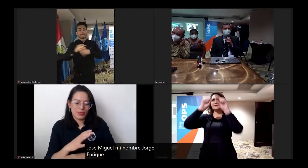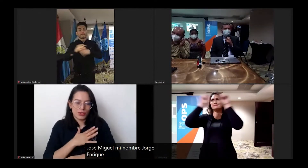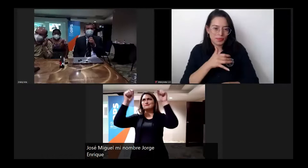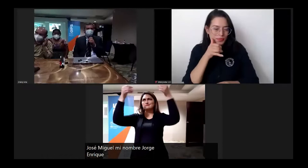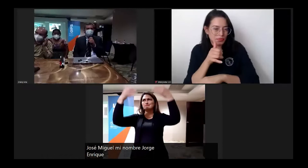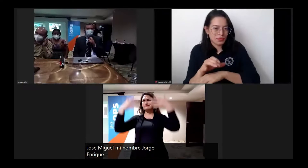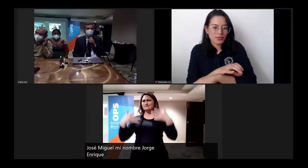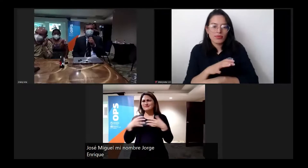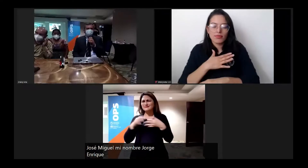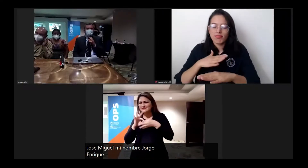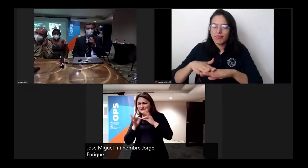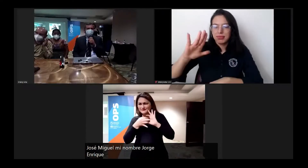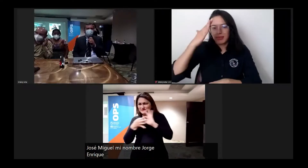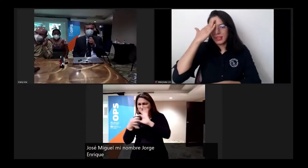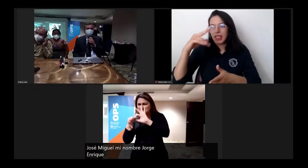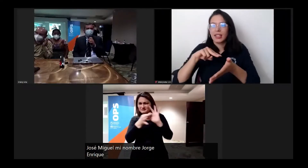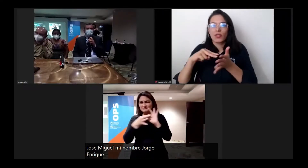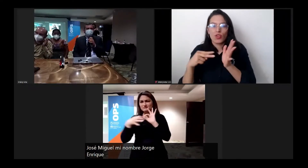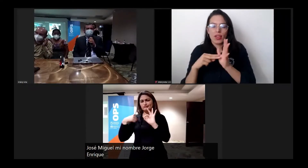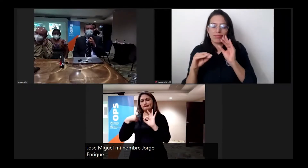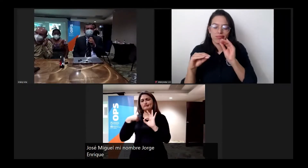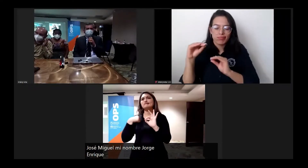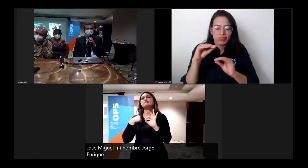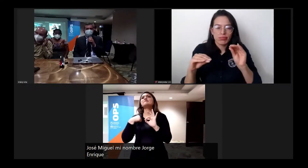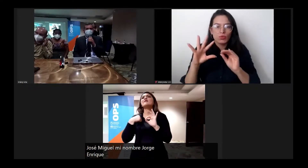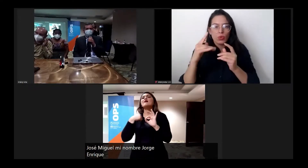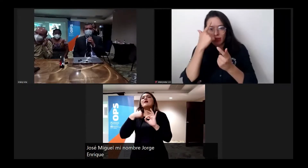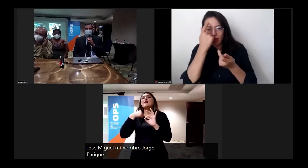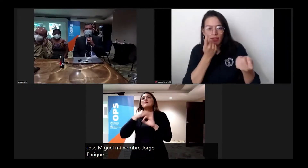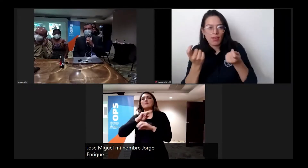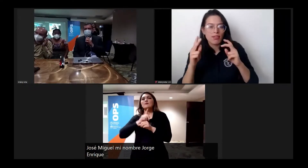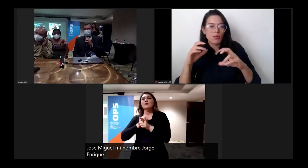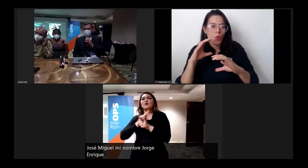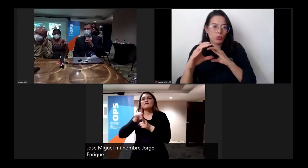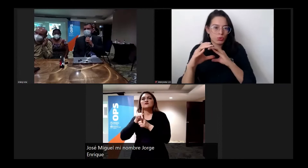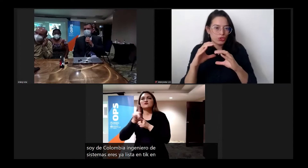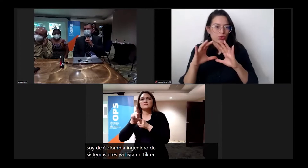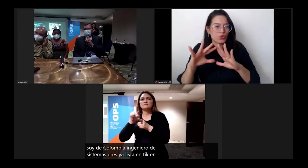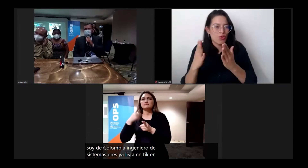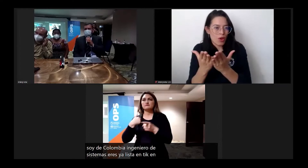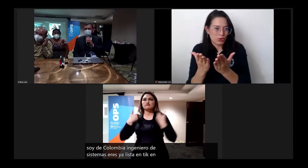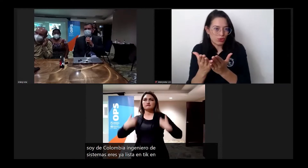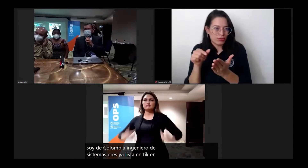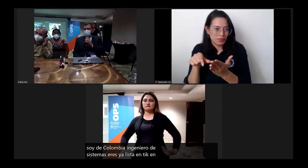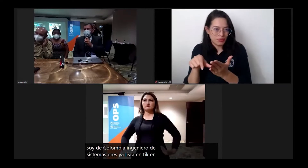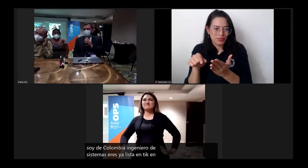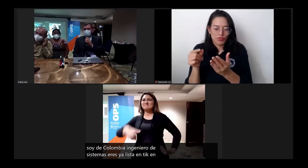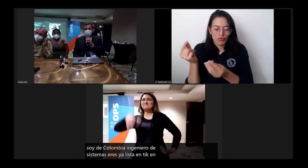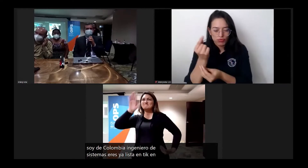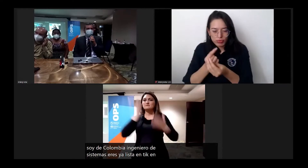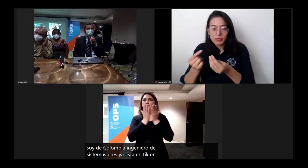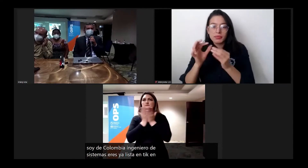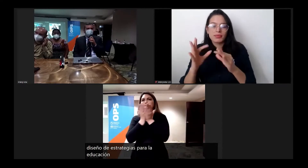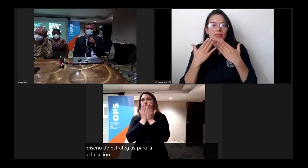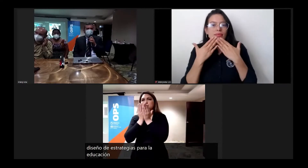especialista en TIC, en diseño de estrategias para la educación. Y de verdad que gracias por invitarnos a